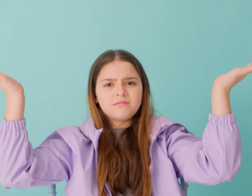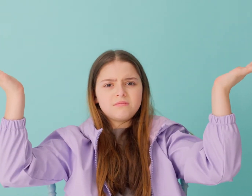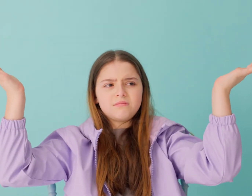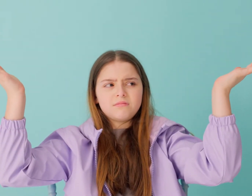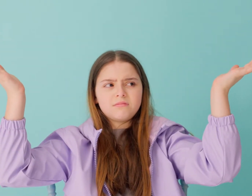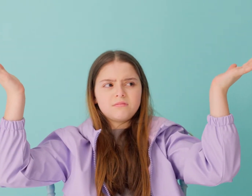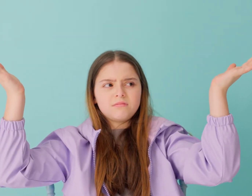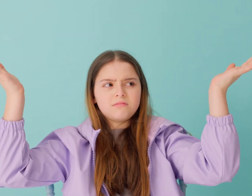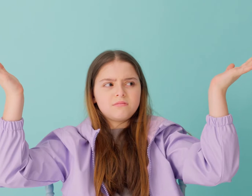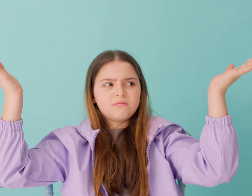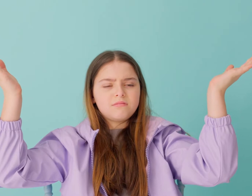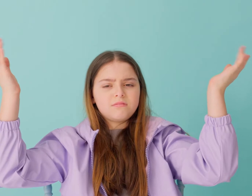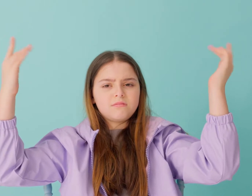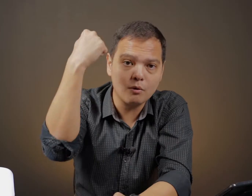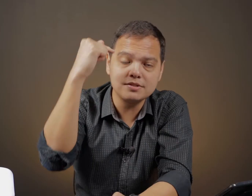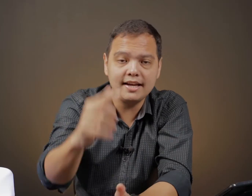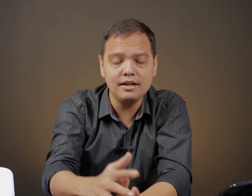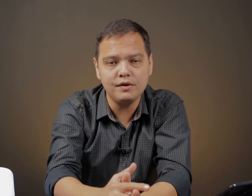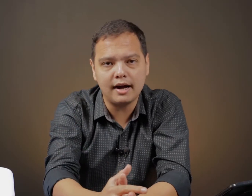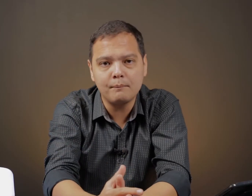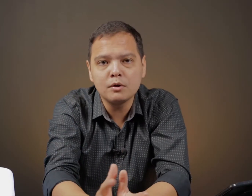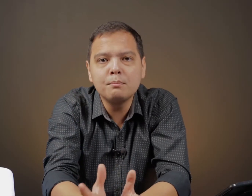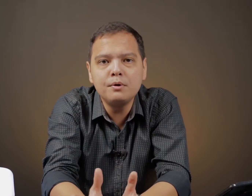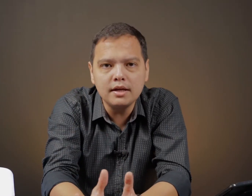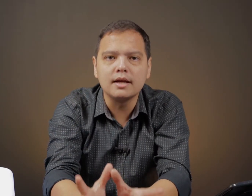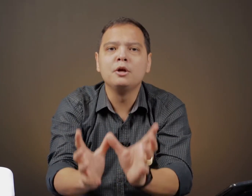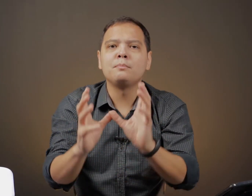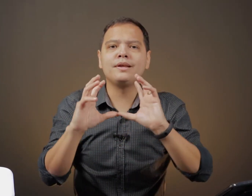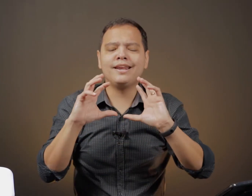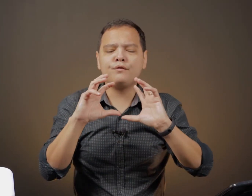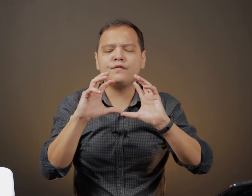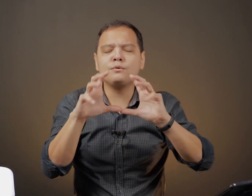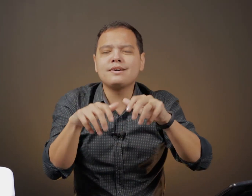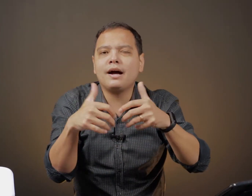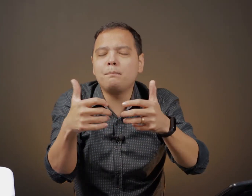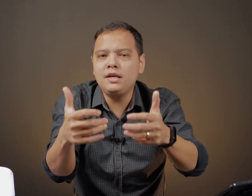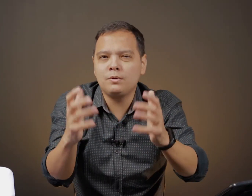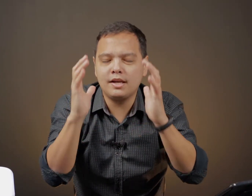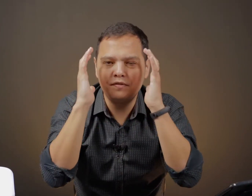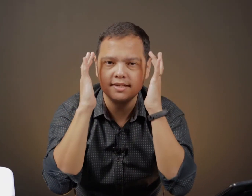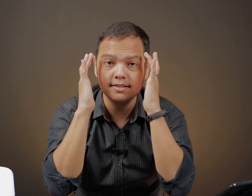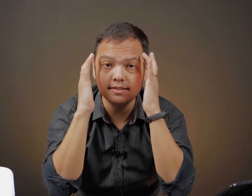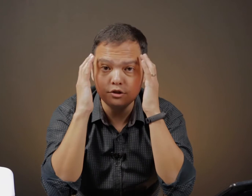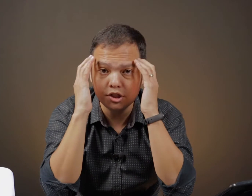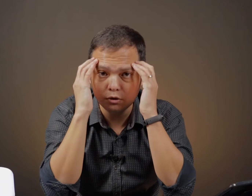sinal. Ou quando o surdo sinaliza, ela não consegue identificar. Por quê? Porque não foi feito um caminho que aquilo fizesse sentido para